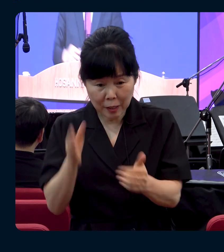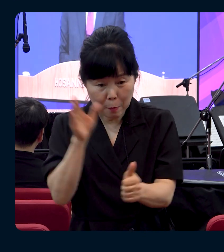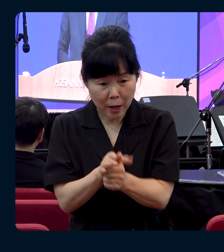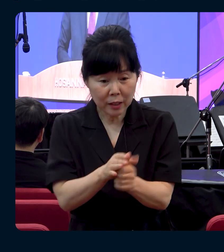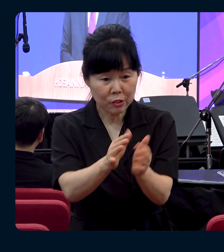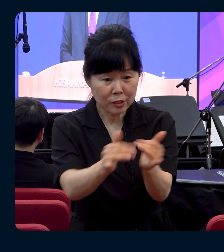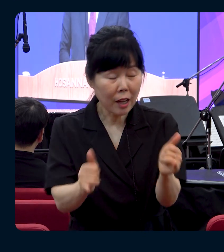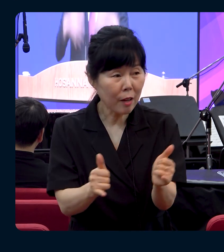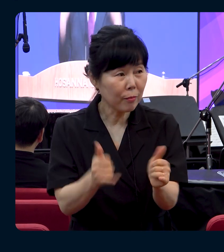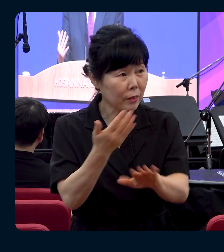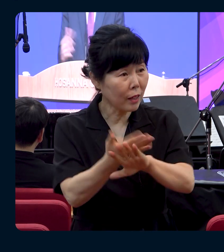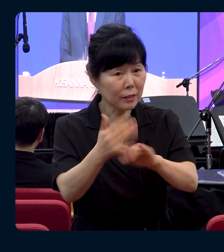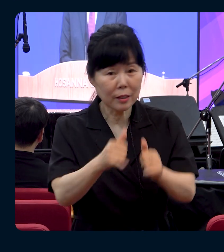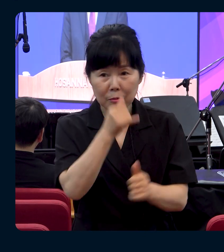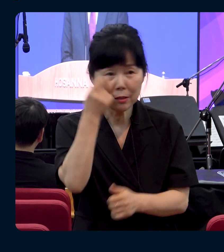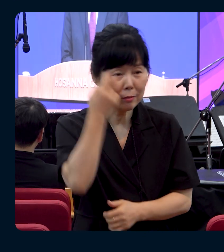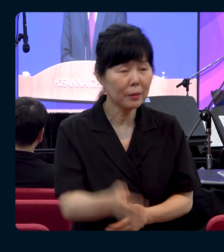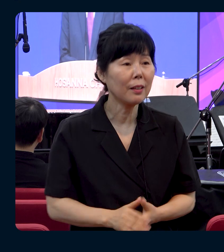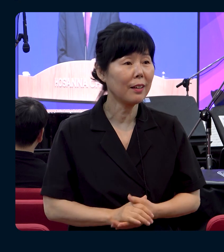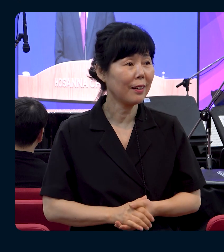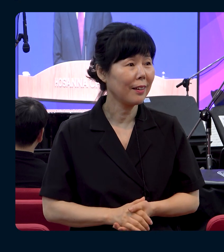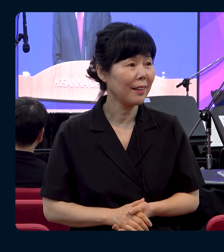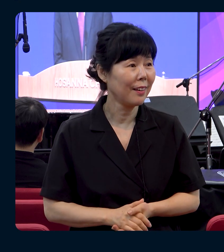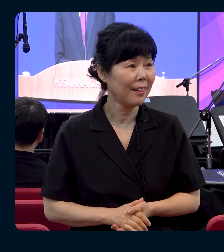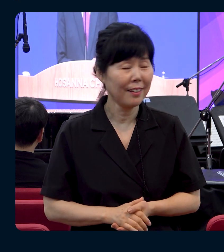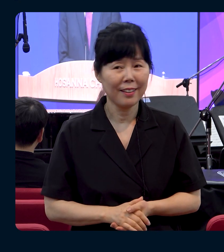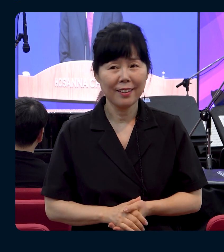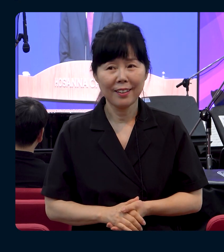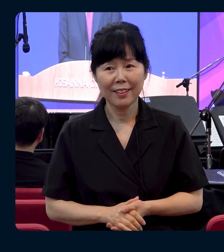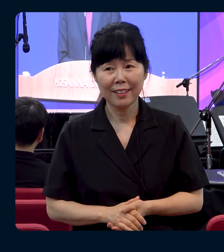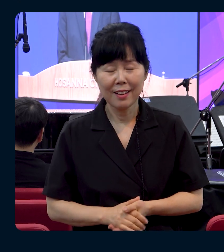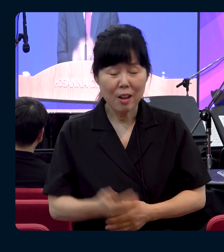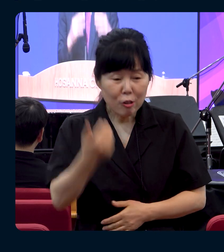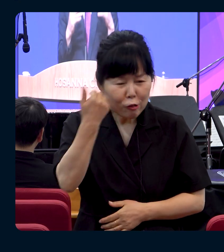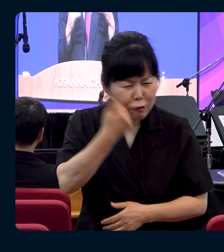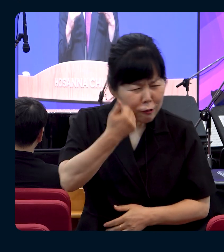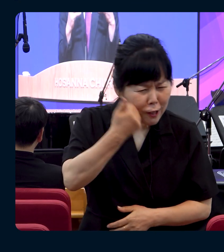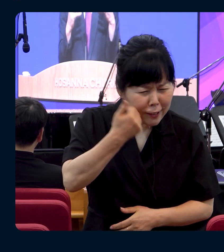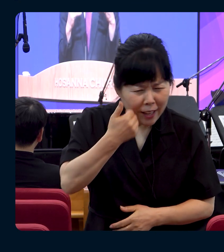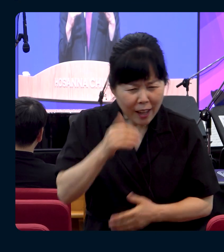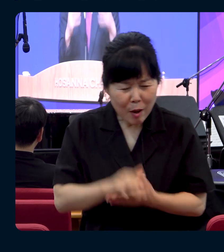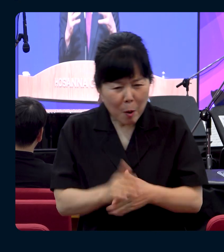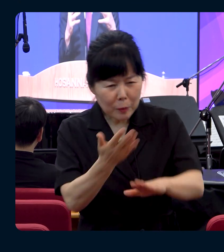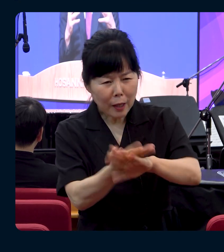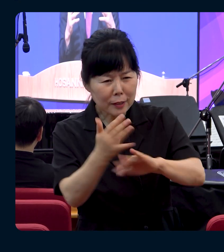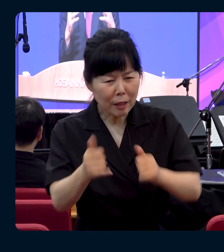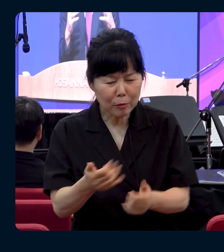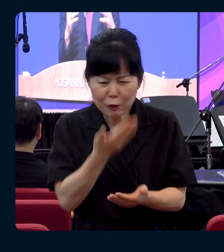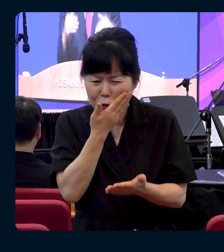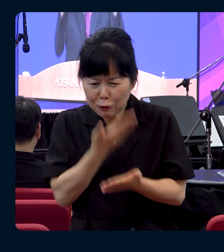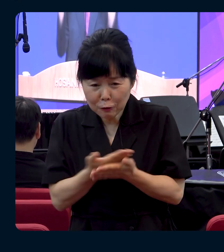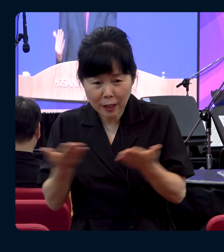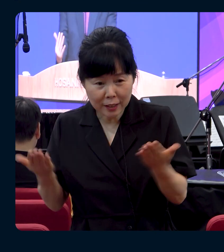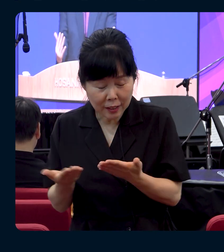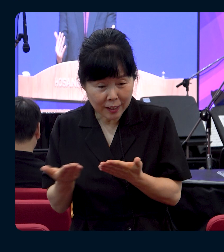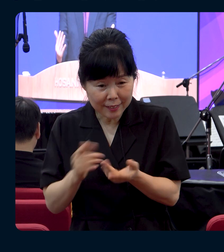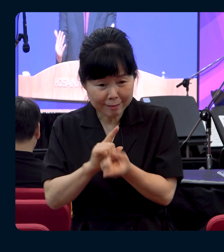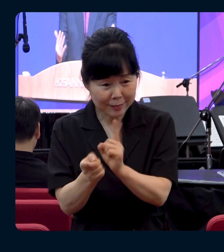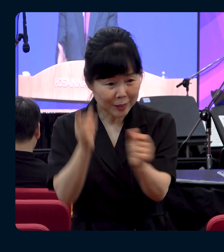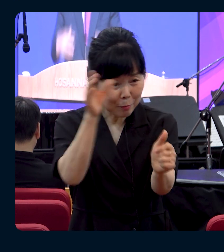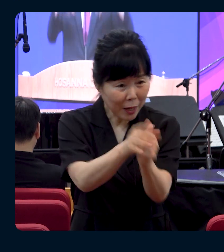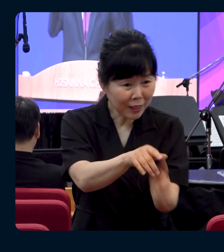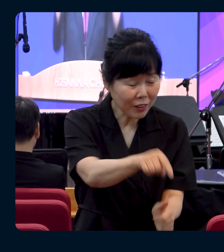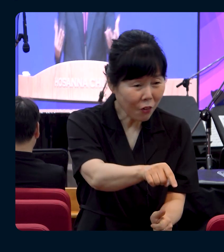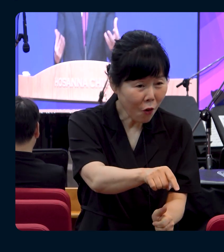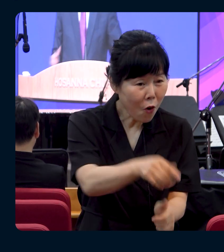있습니까? 지금까지 무슨 일에 누구에게 정말 중요한 것을 갖다가 위임하고